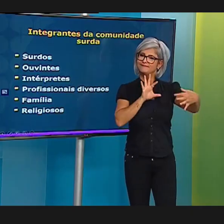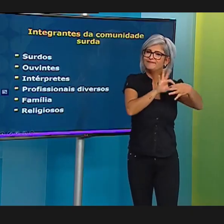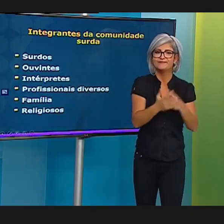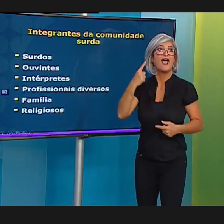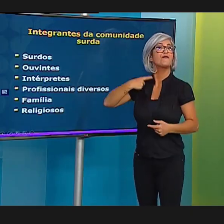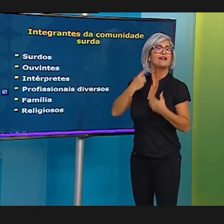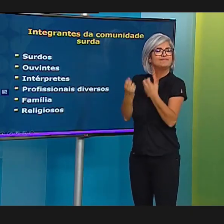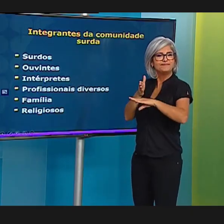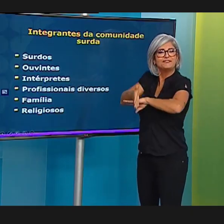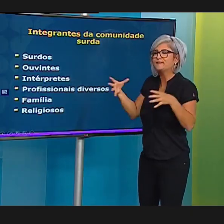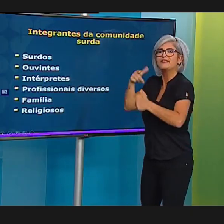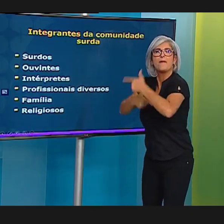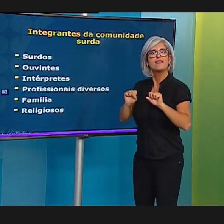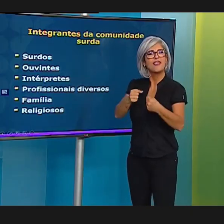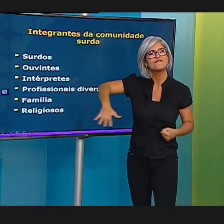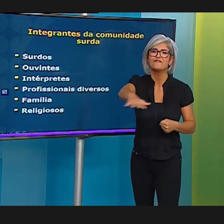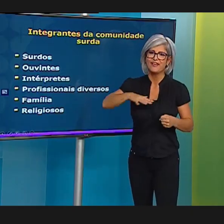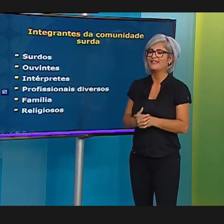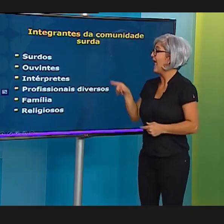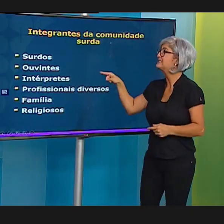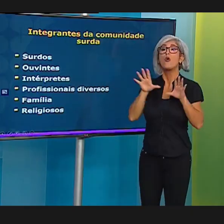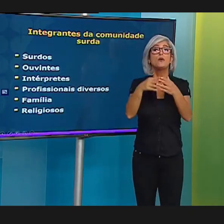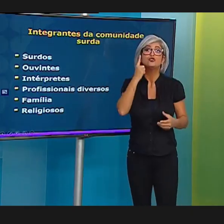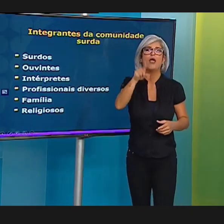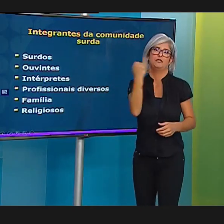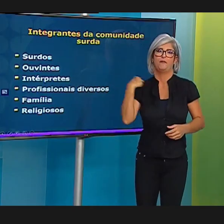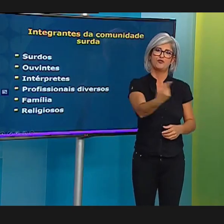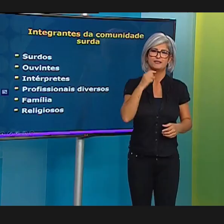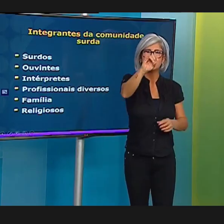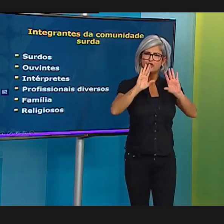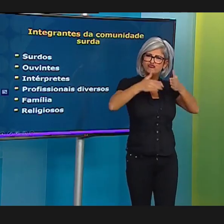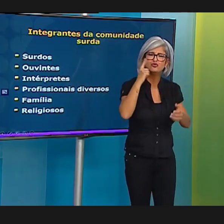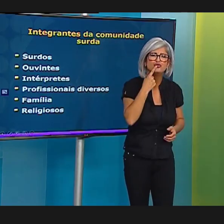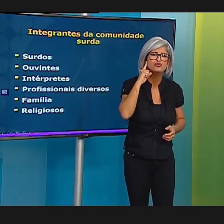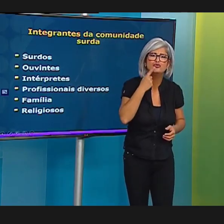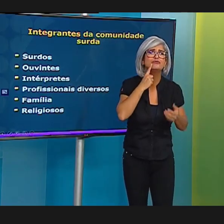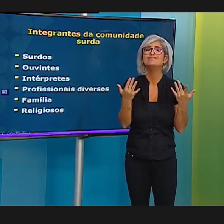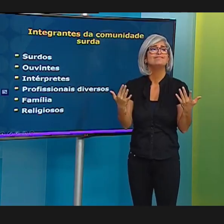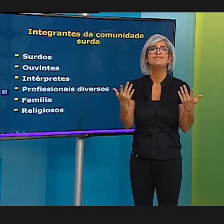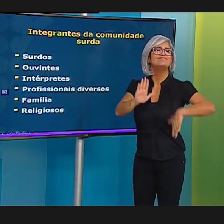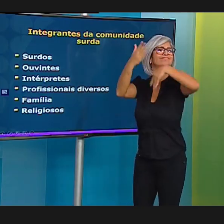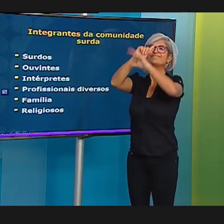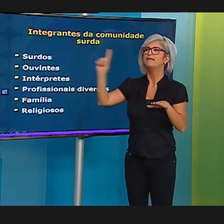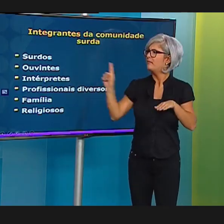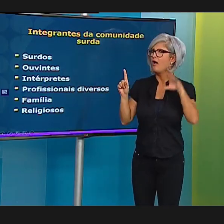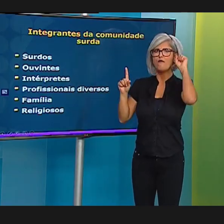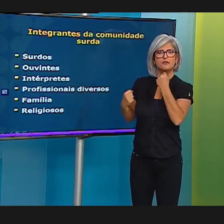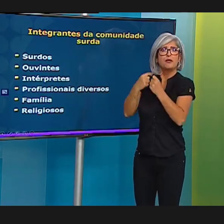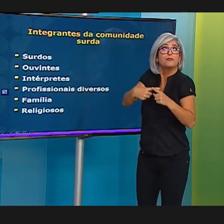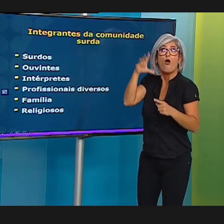no centro universitário que trabalham nas janelas de Libras, outros que fazem trabalhos como advogados, e que são de suma importância. A nossa comunidade não é feita somente de pessoas surdas não, mas ouvintes